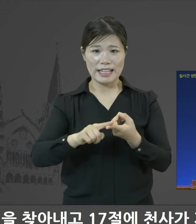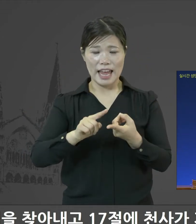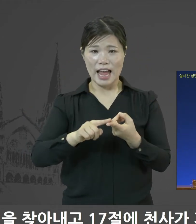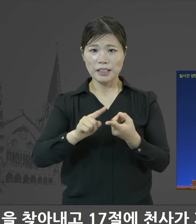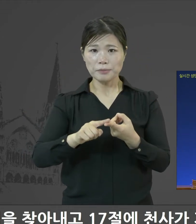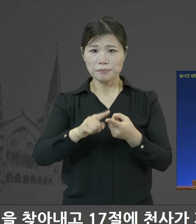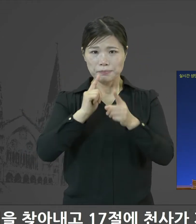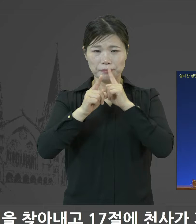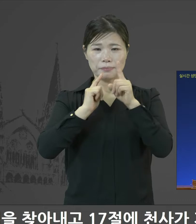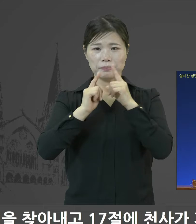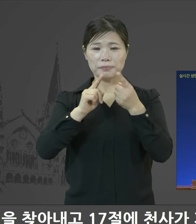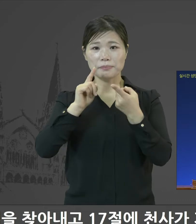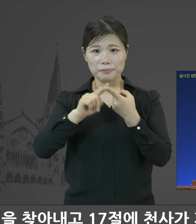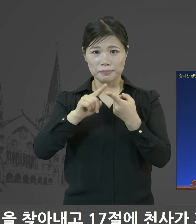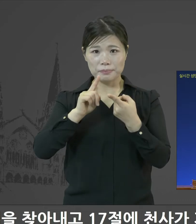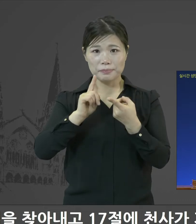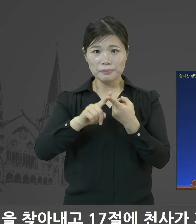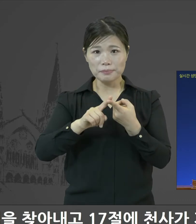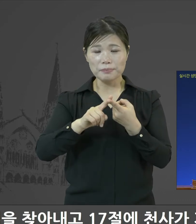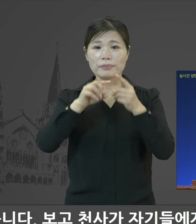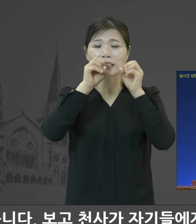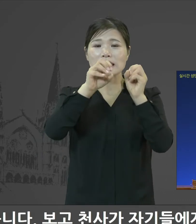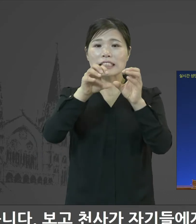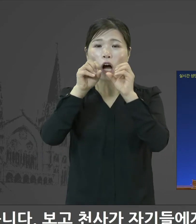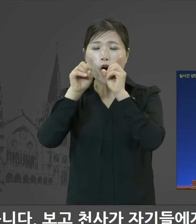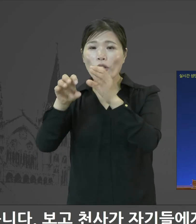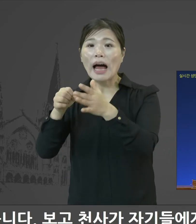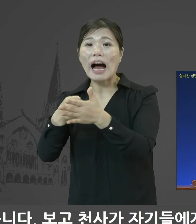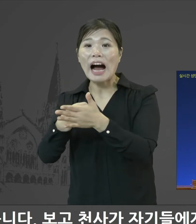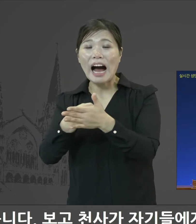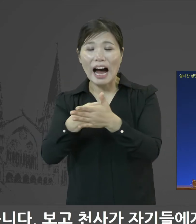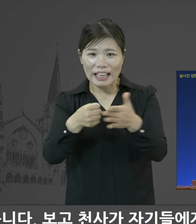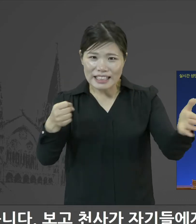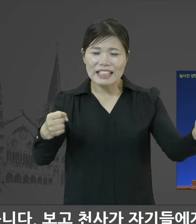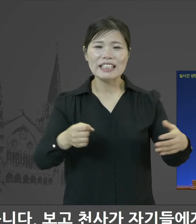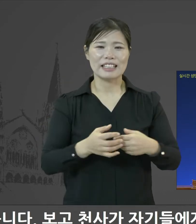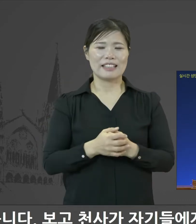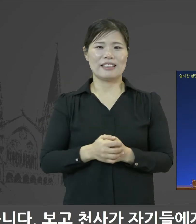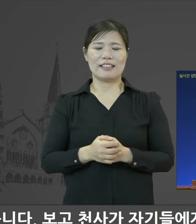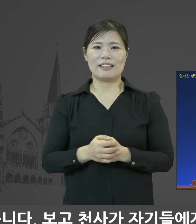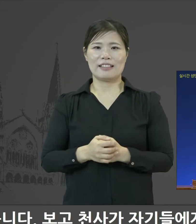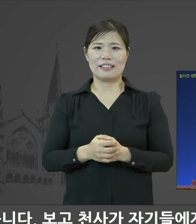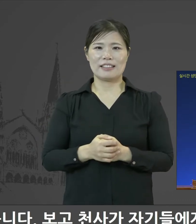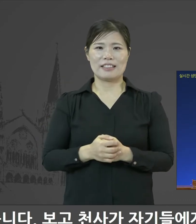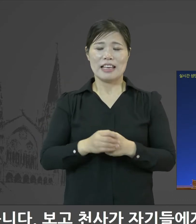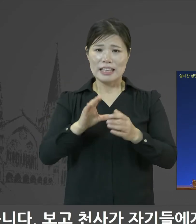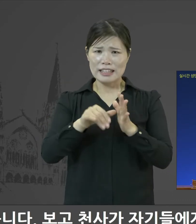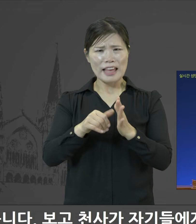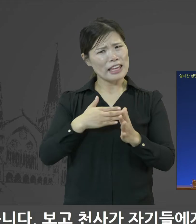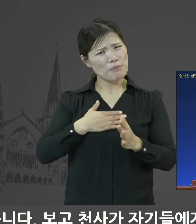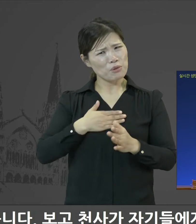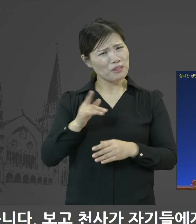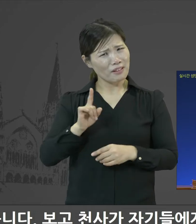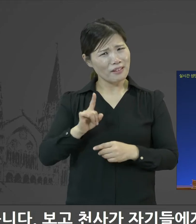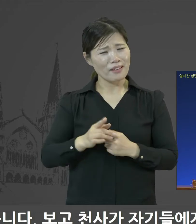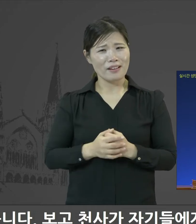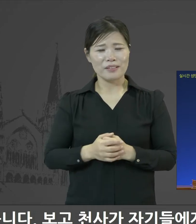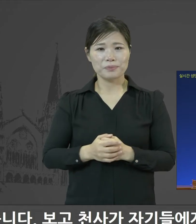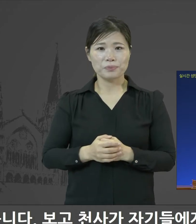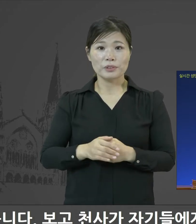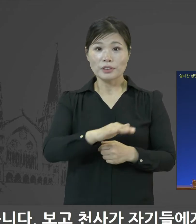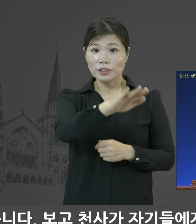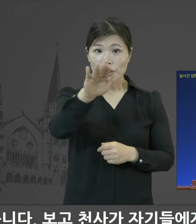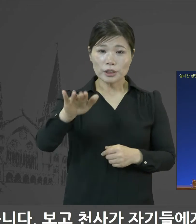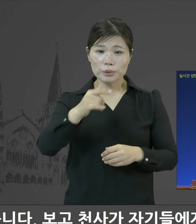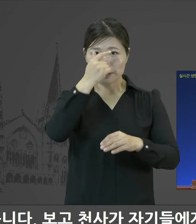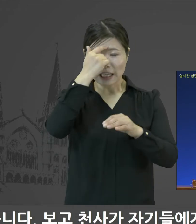대하여 말한 것을 전하니. 여러분, 이때 기분이 어떻겠습니까? 우리 사랑하는 충현의 가족들, 오늘 예배드리는 모든